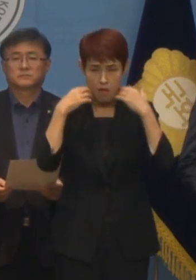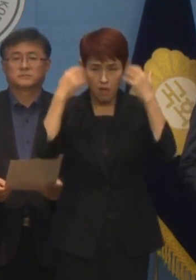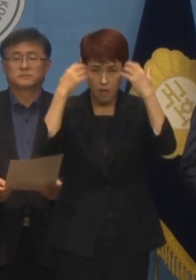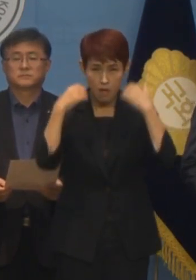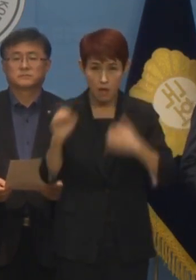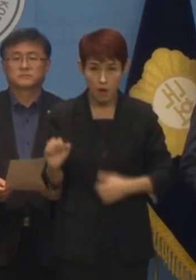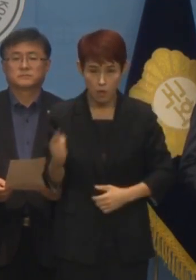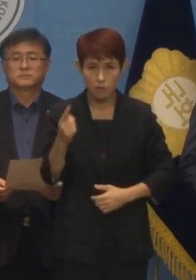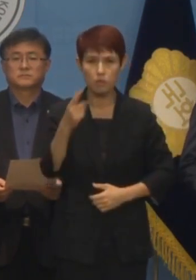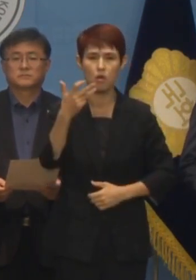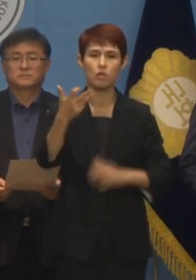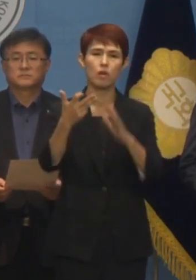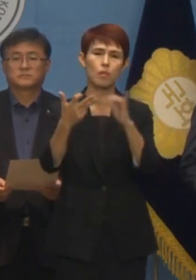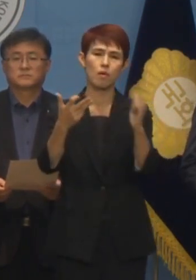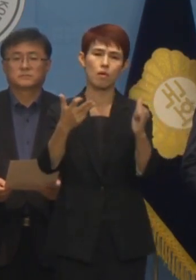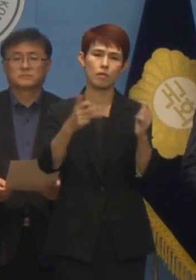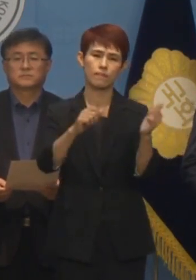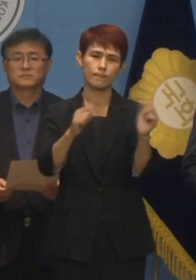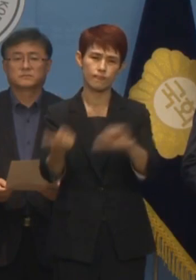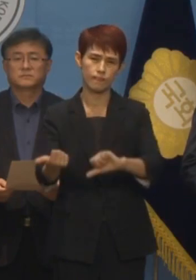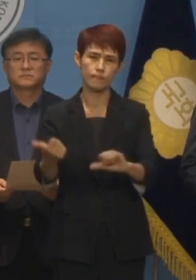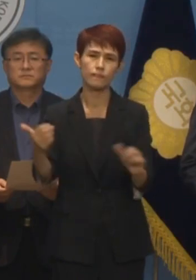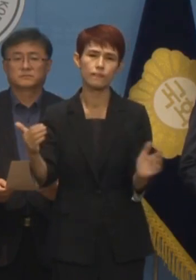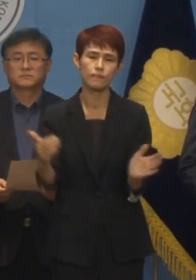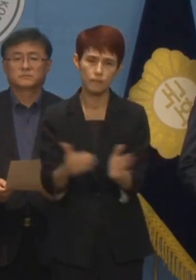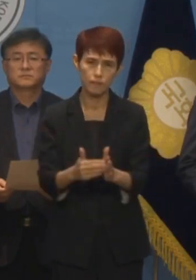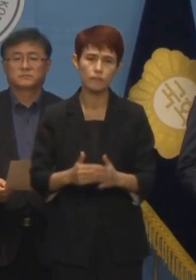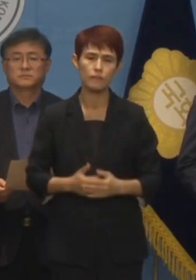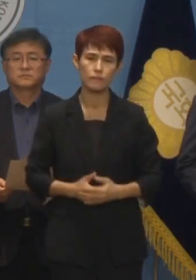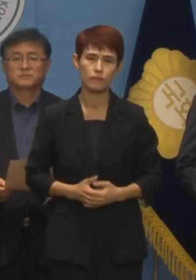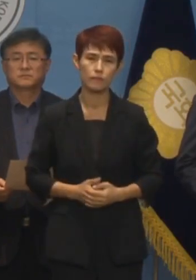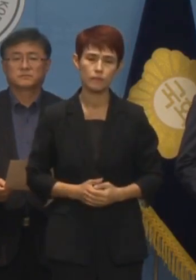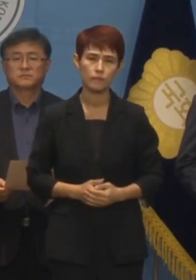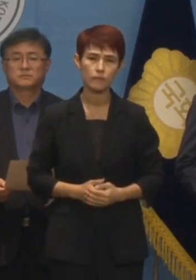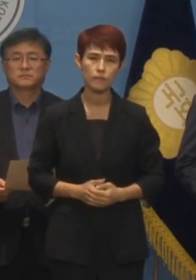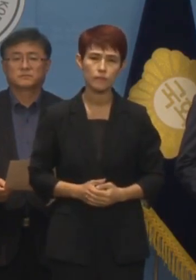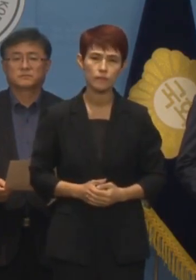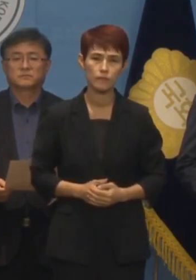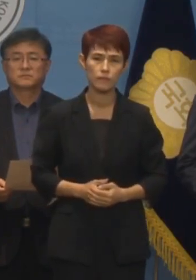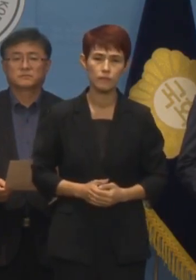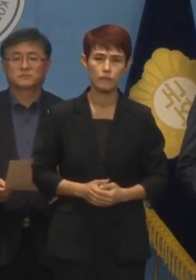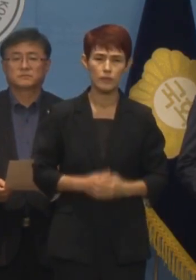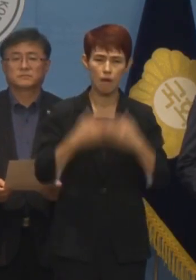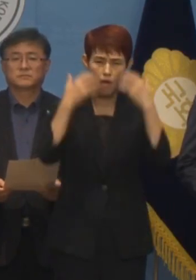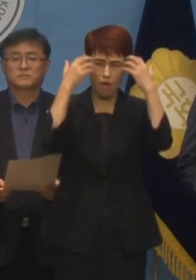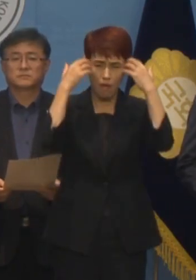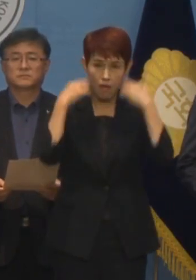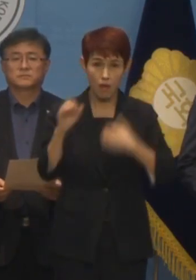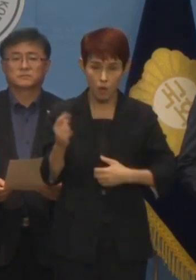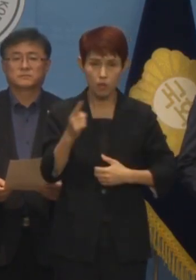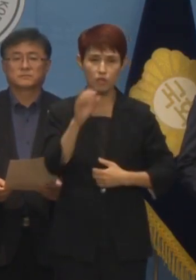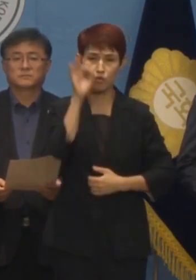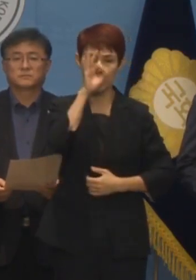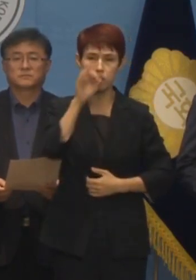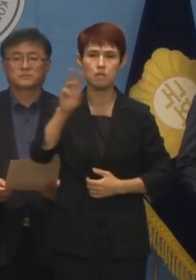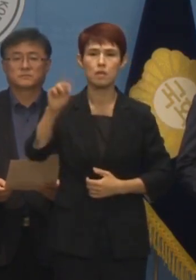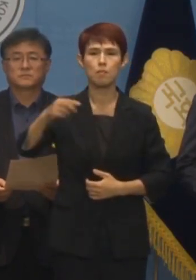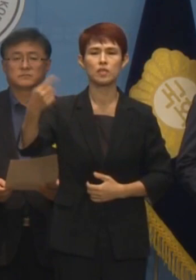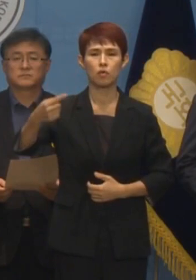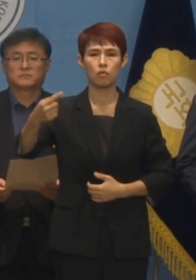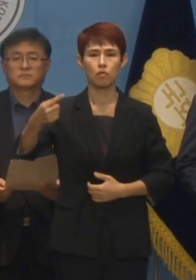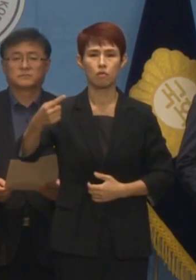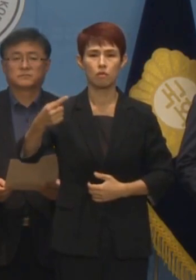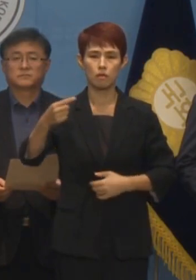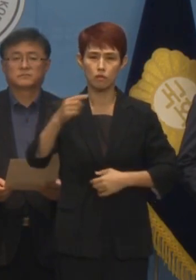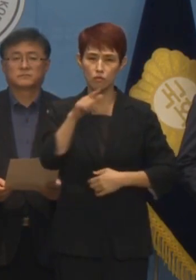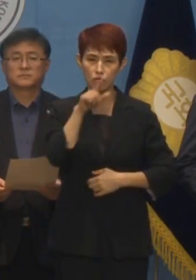지금까지 18명의 안타까운 사망자가 발생했습니다. 또한 폭염으로 인해 돼지 3만 1,000마리,